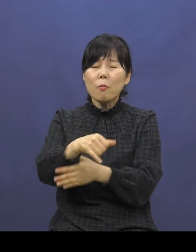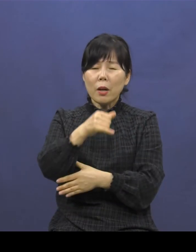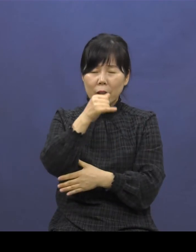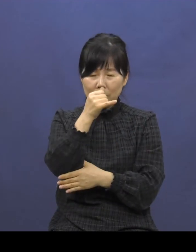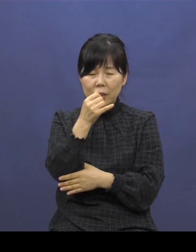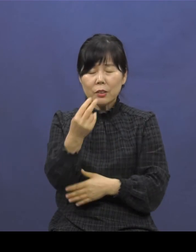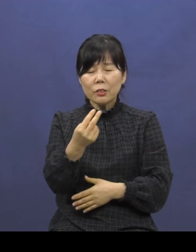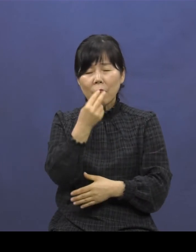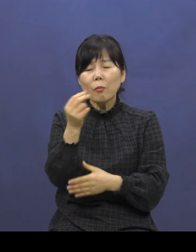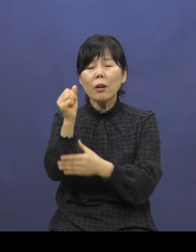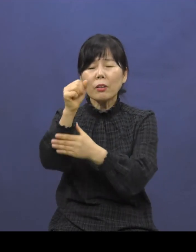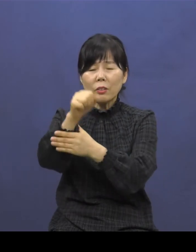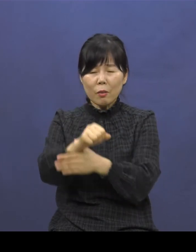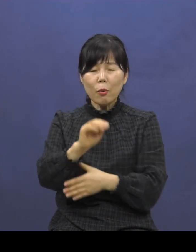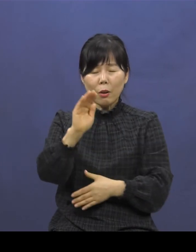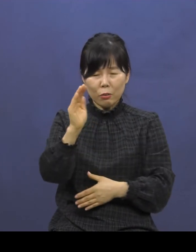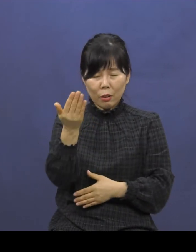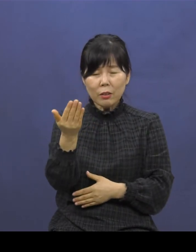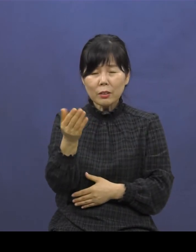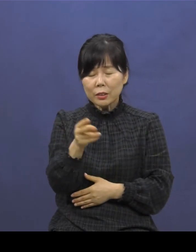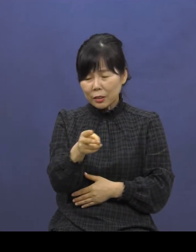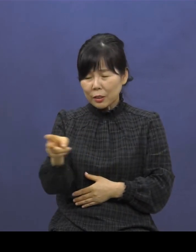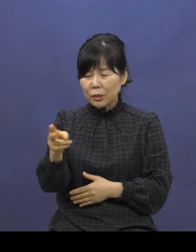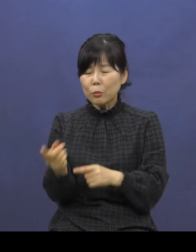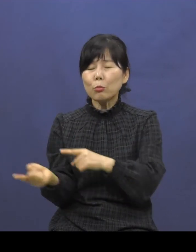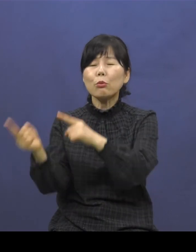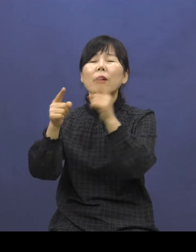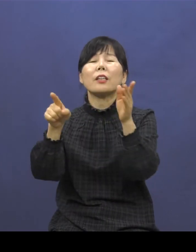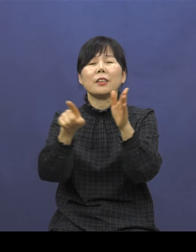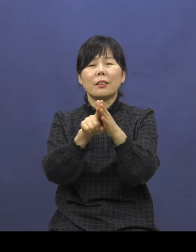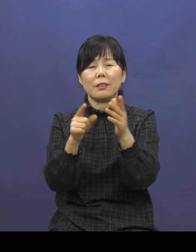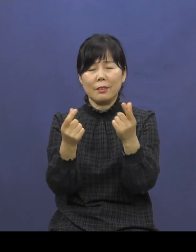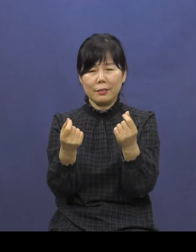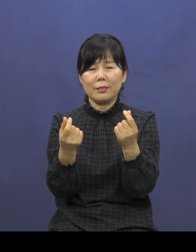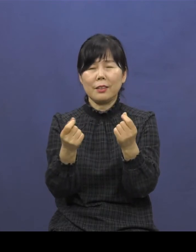그런 생명의 열매가 되어야 되는 거예요. 이게 부활신앙이에요.